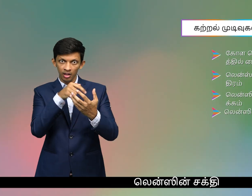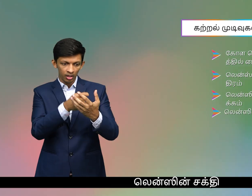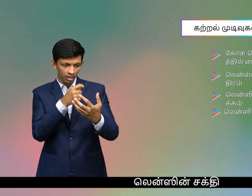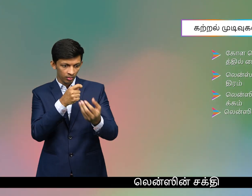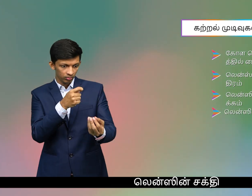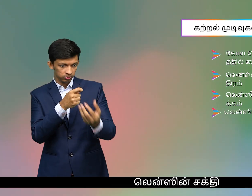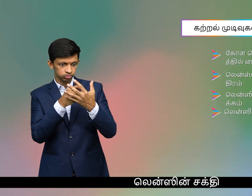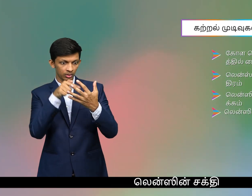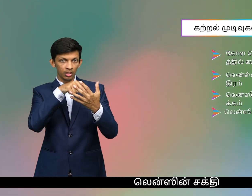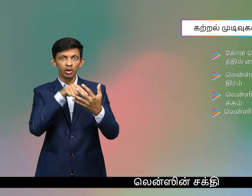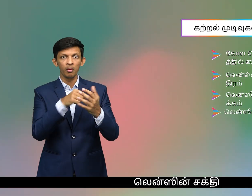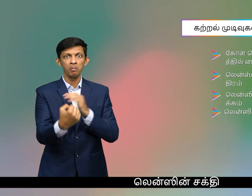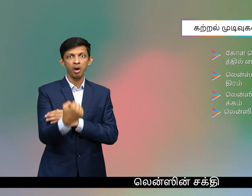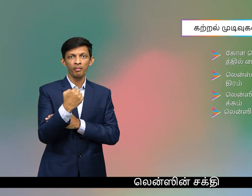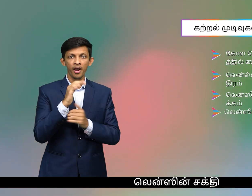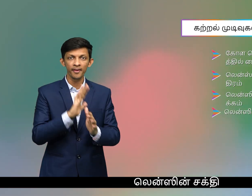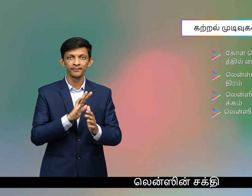வில்லையின் திறன்.